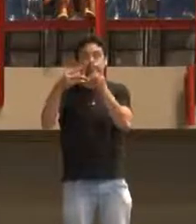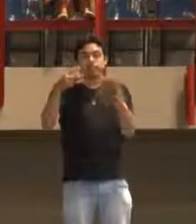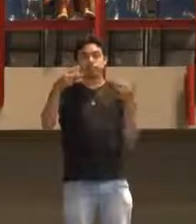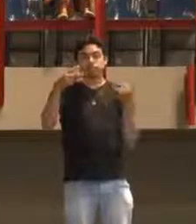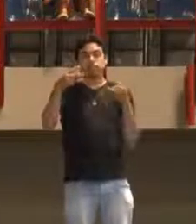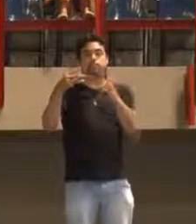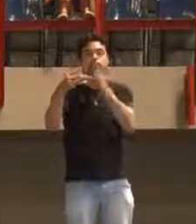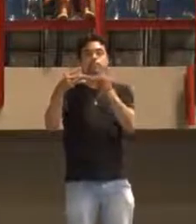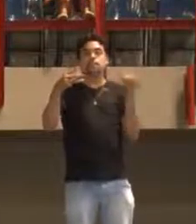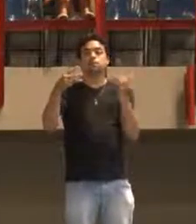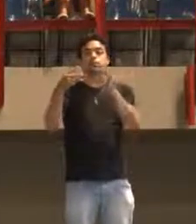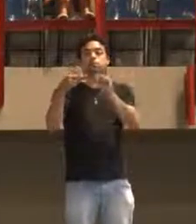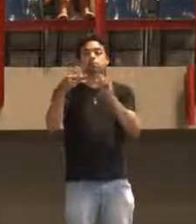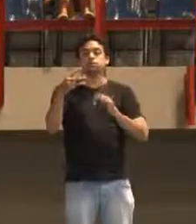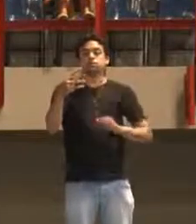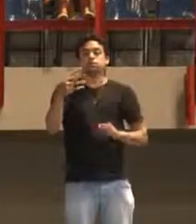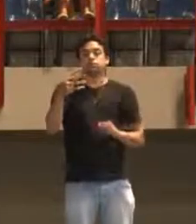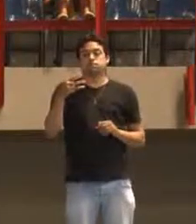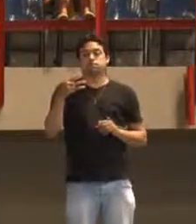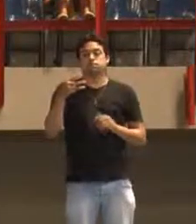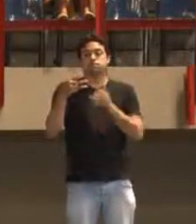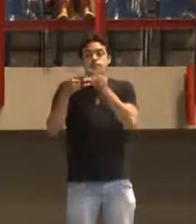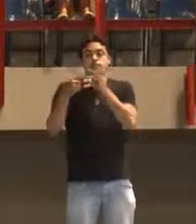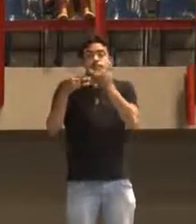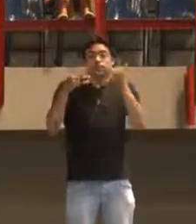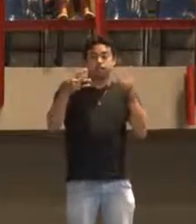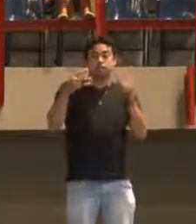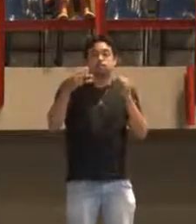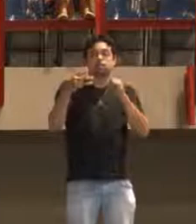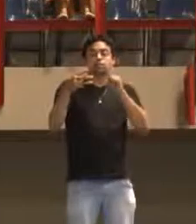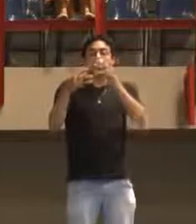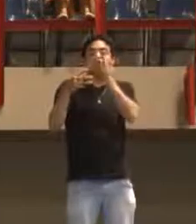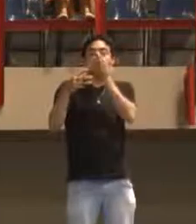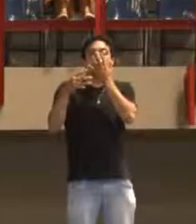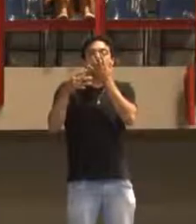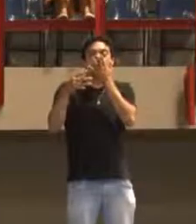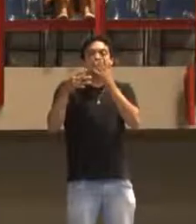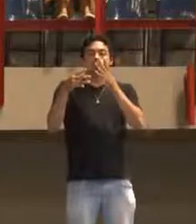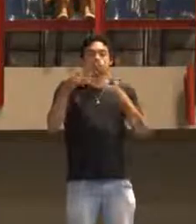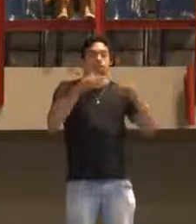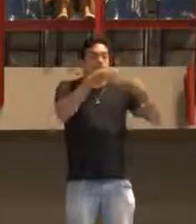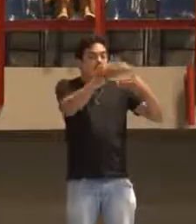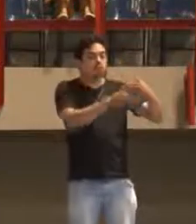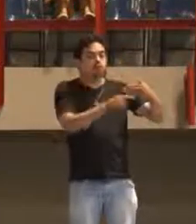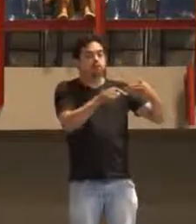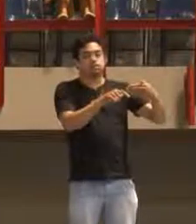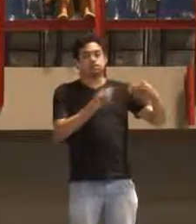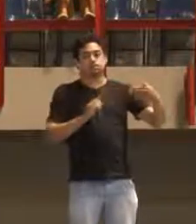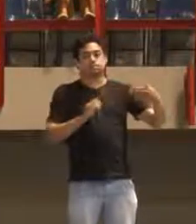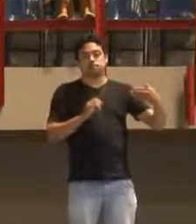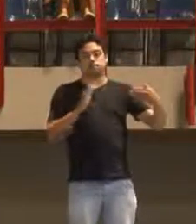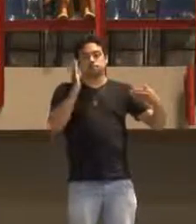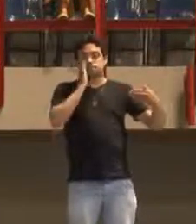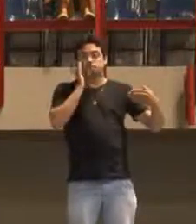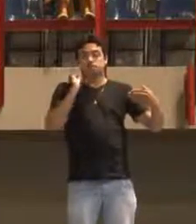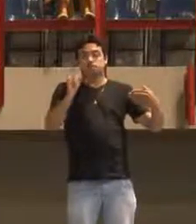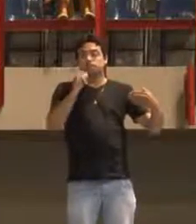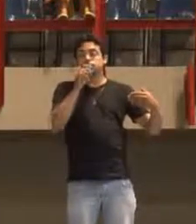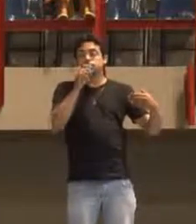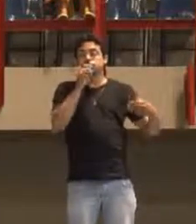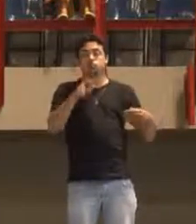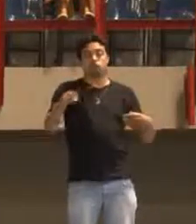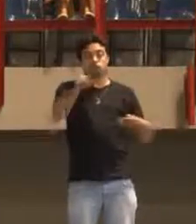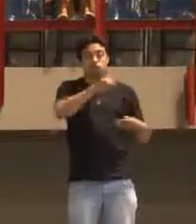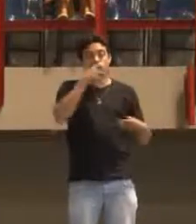Depende. Depende de quê? Depende da cor que você tiver usada para o fundo. Presta atenção no detalhe. Se